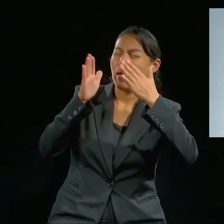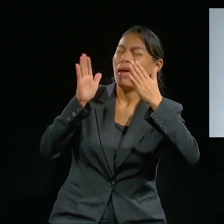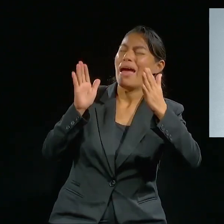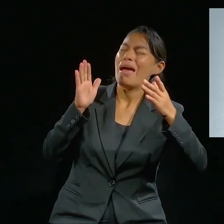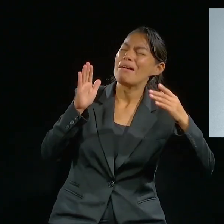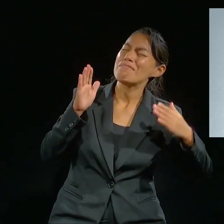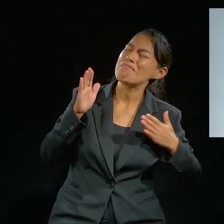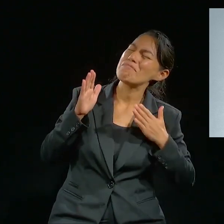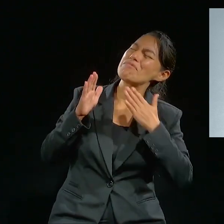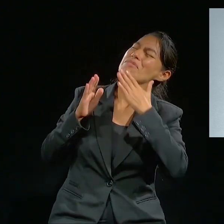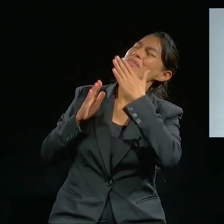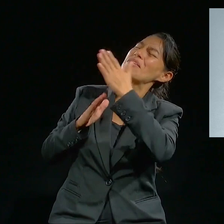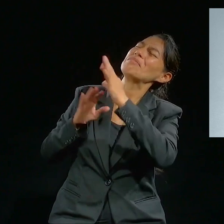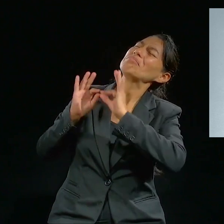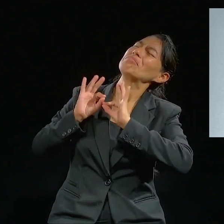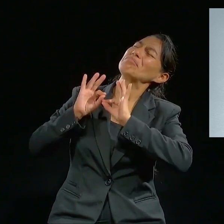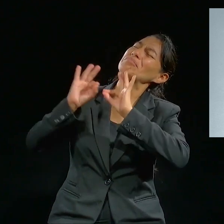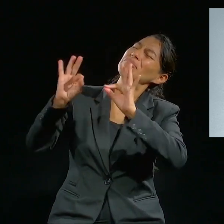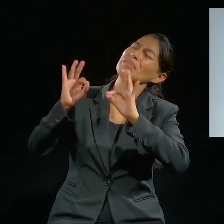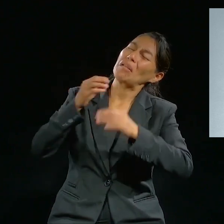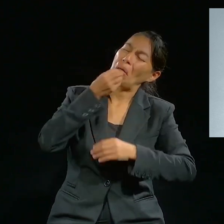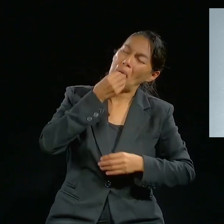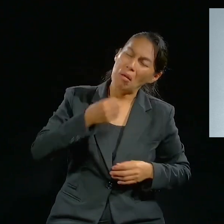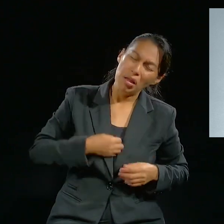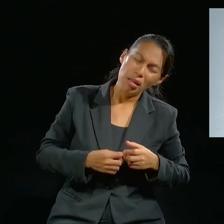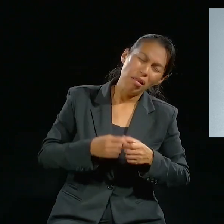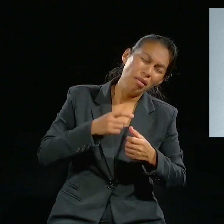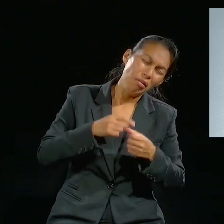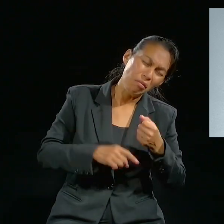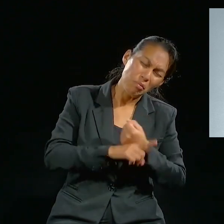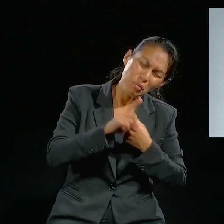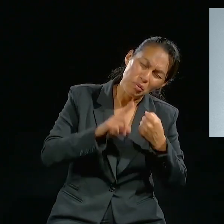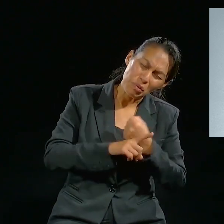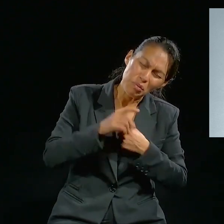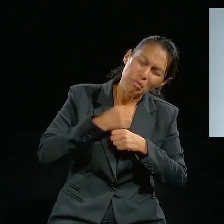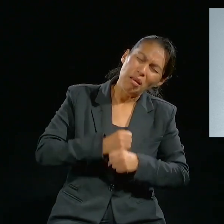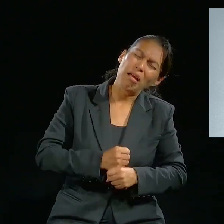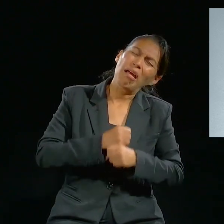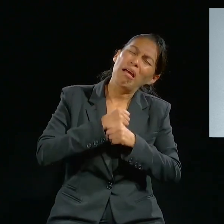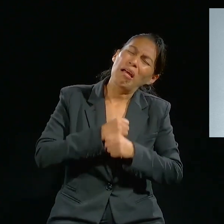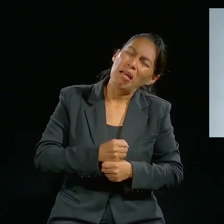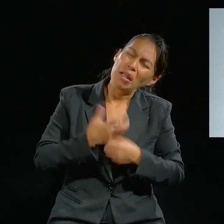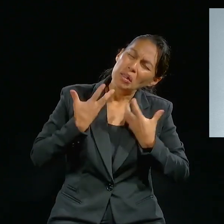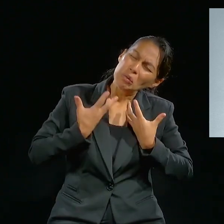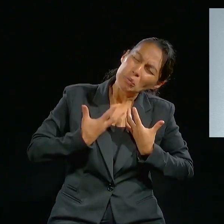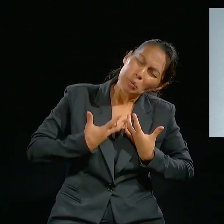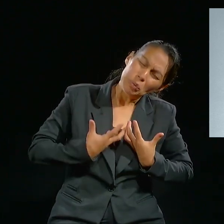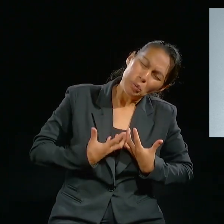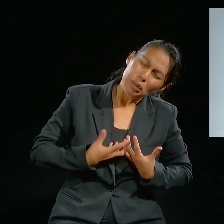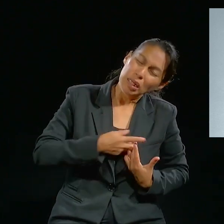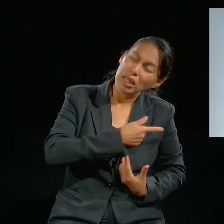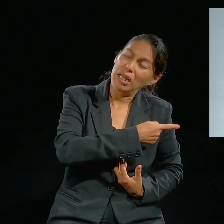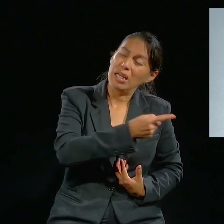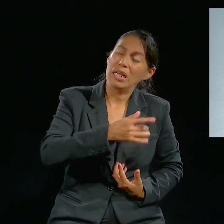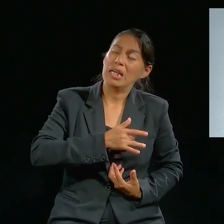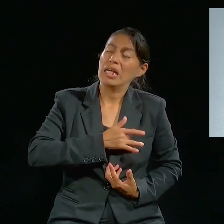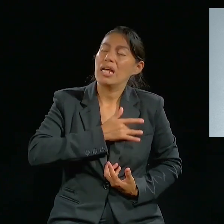en medio de los pensamientos negativos padre que ellos puedan sentir tu presencia señor